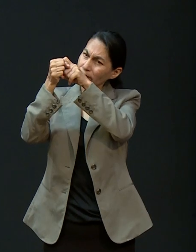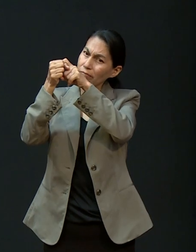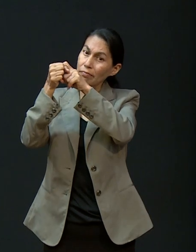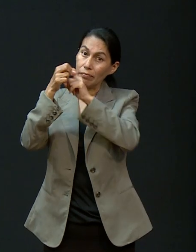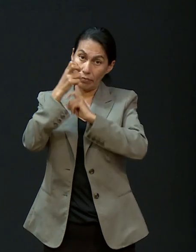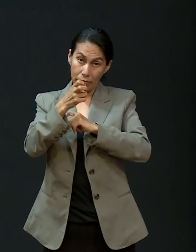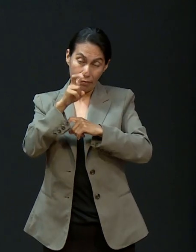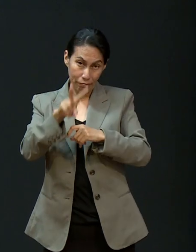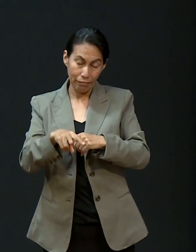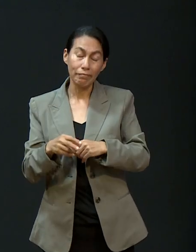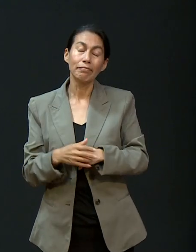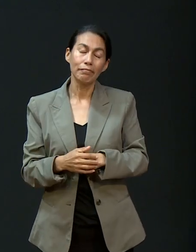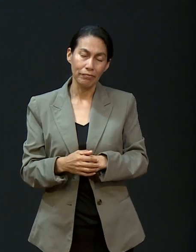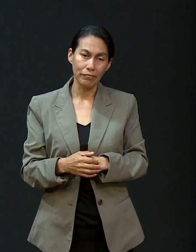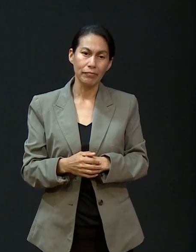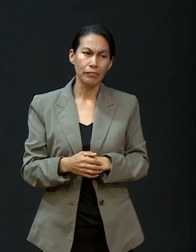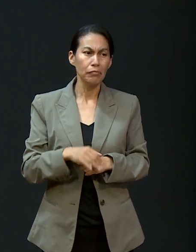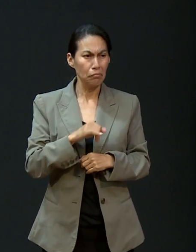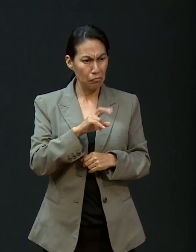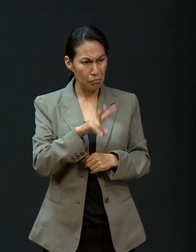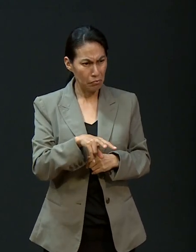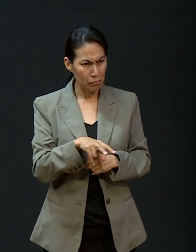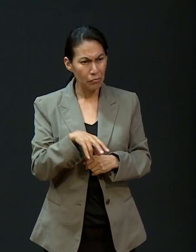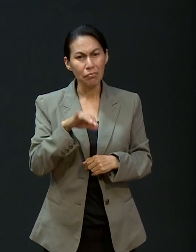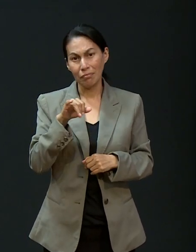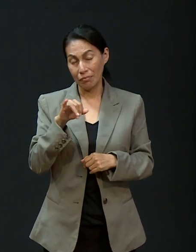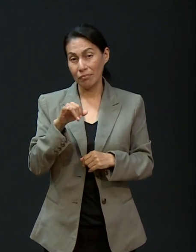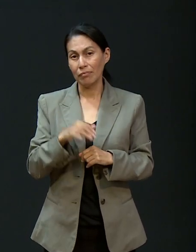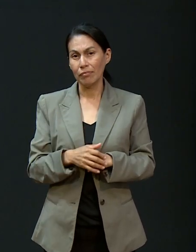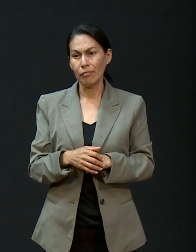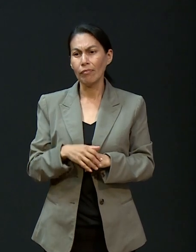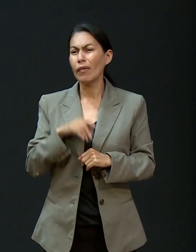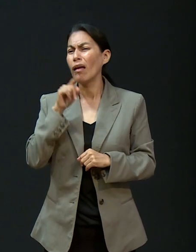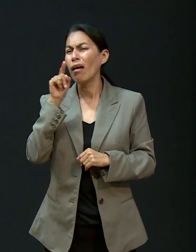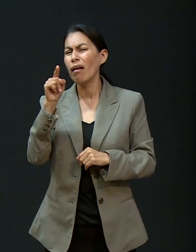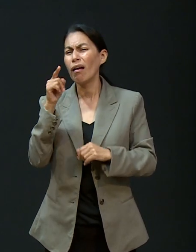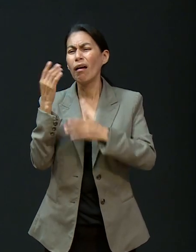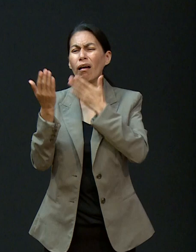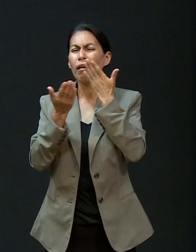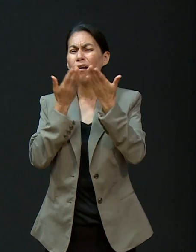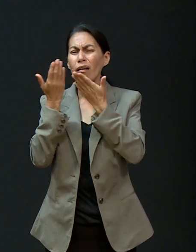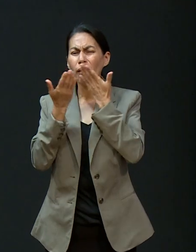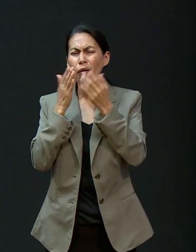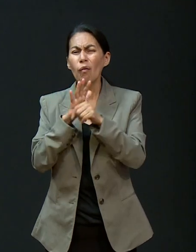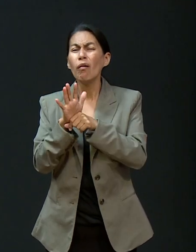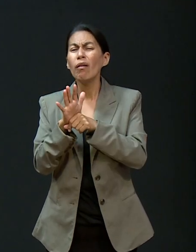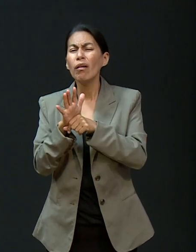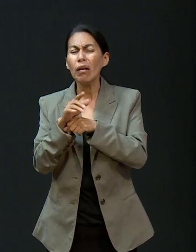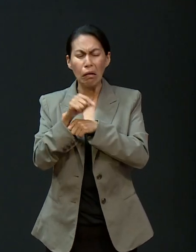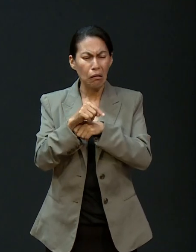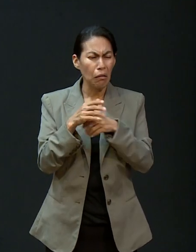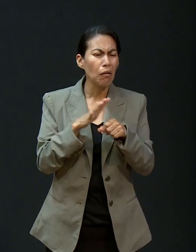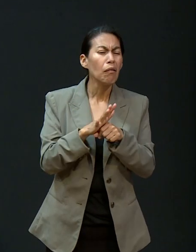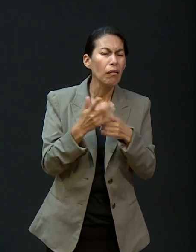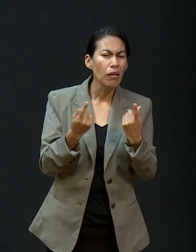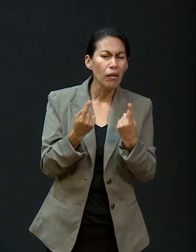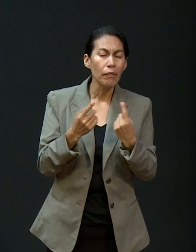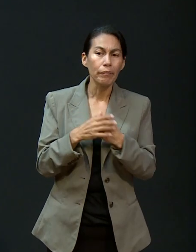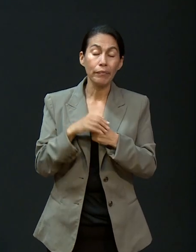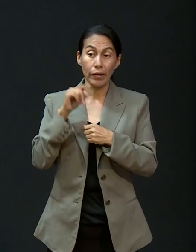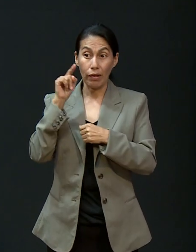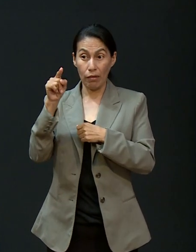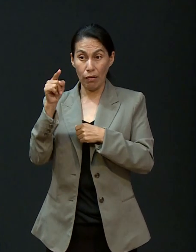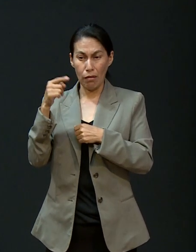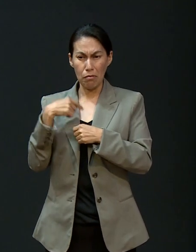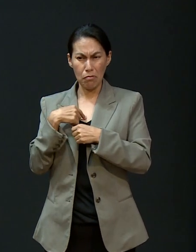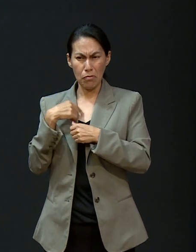de Dios. Amén. Sí. Y sí es cierto. Y sí es cierto. ¿Y qué estudiabas allá? ¿Y qué estudias acá? Bueno, allá yo